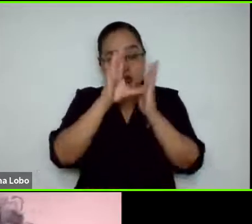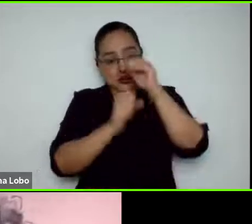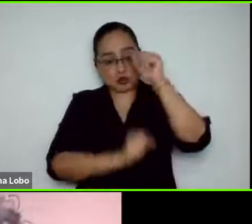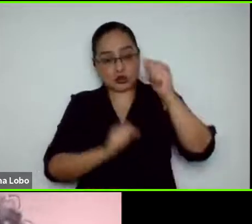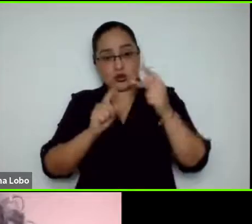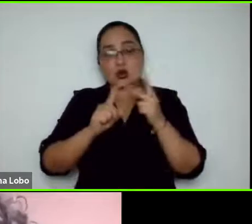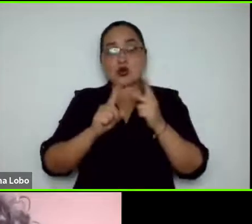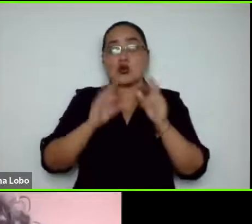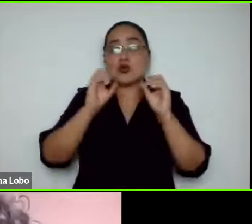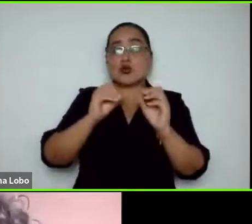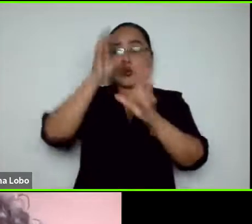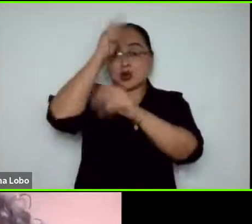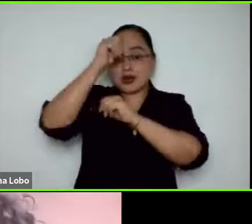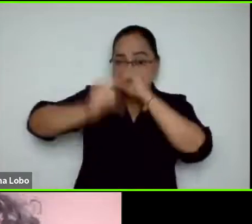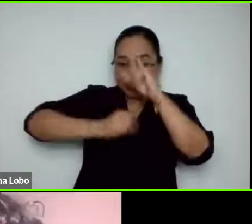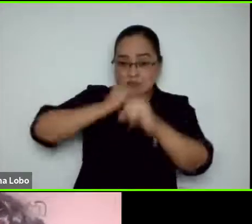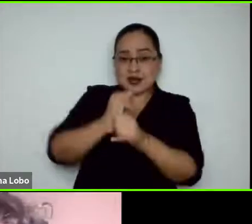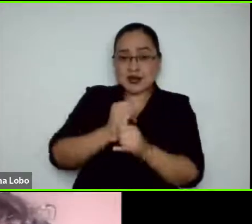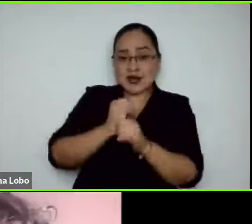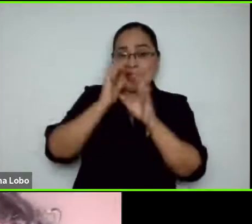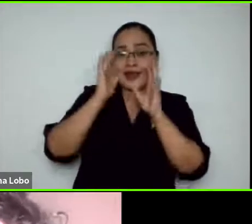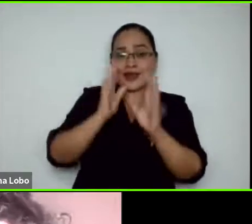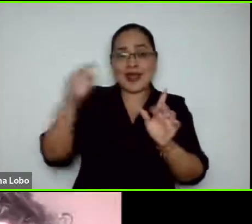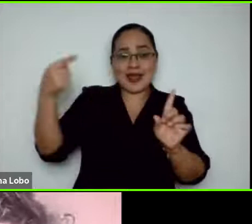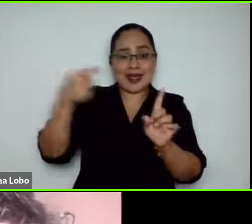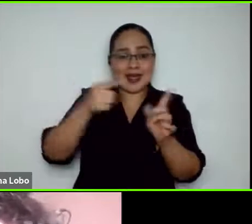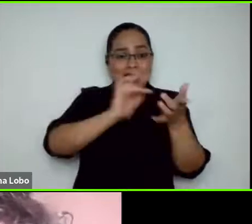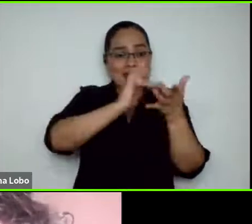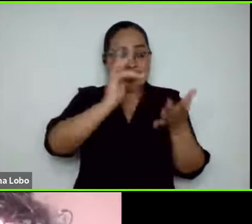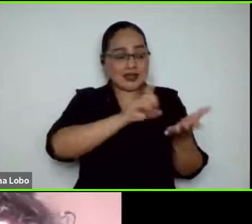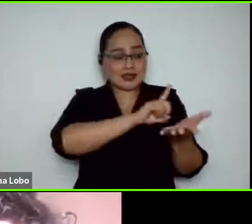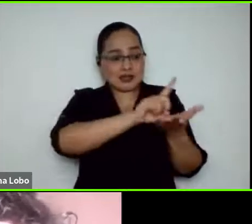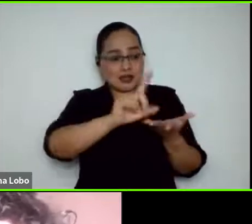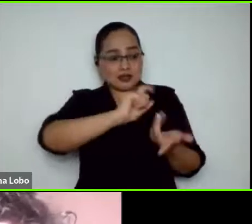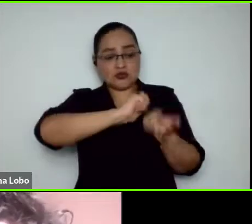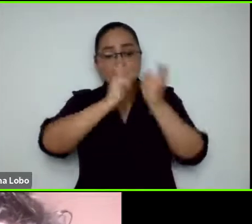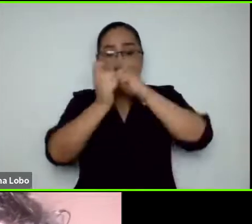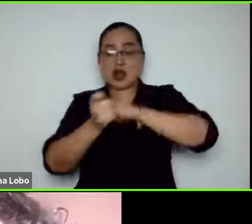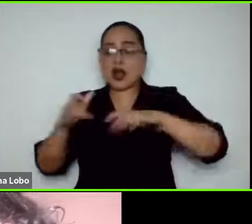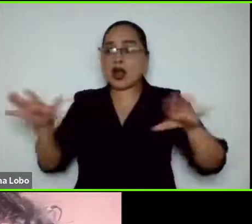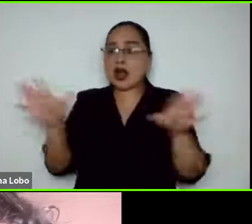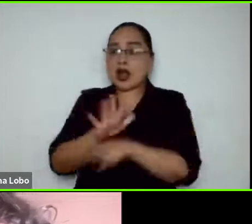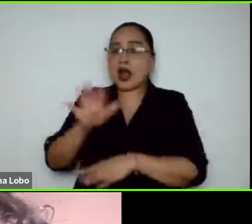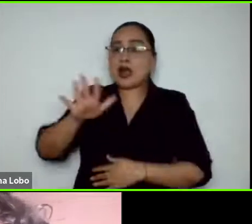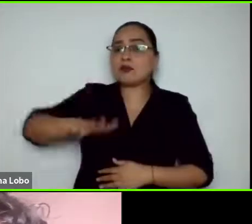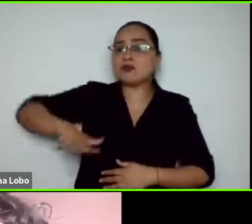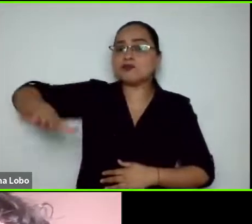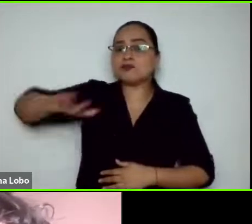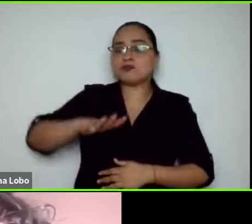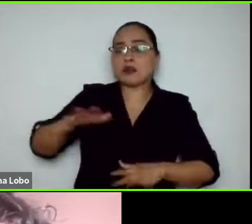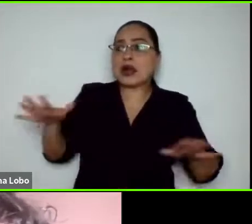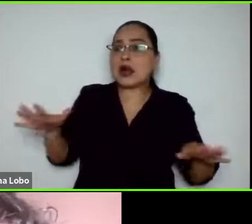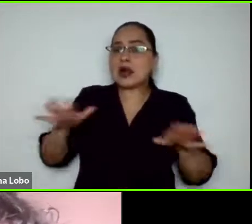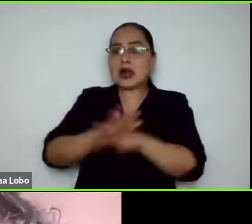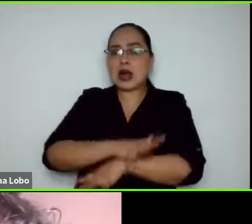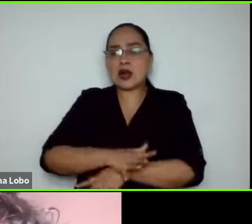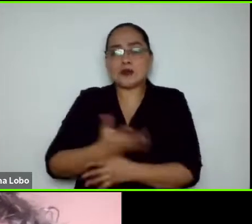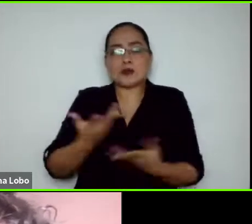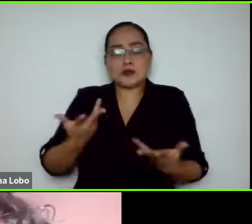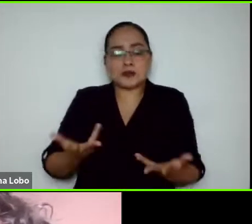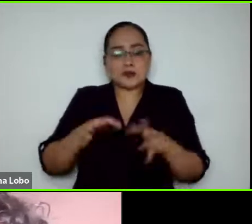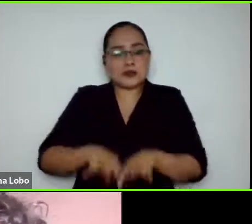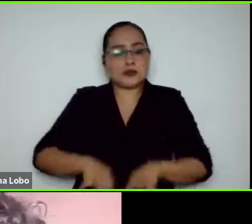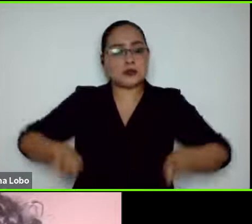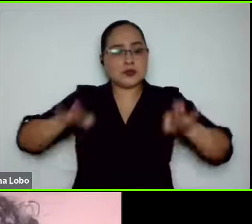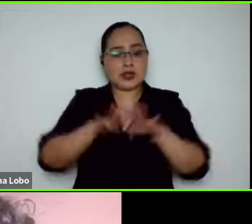o en tratados internacionales lograron cambiar la realidad social de manera significativa, ¿no? En general, la literatura lo